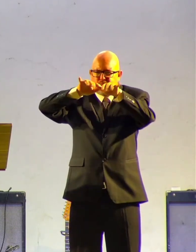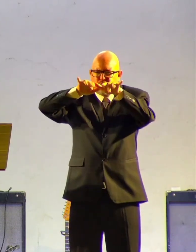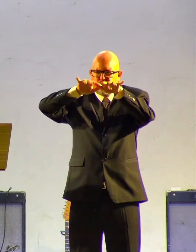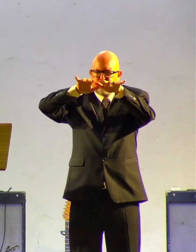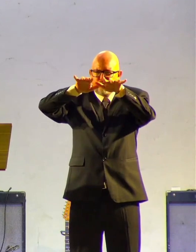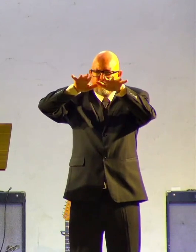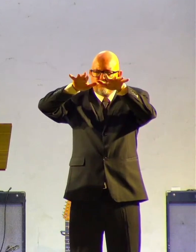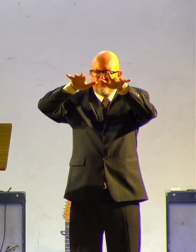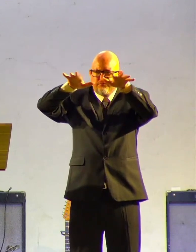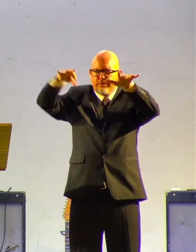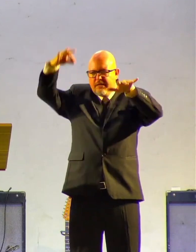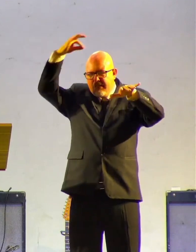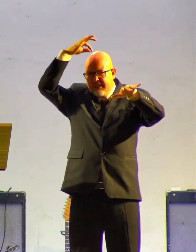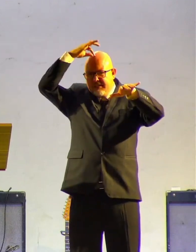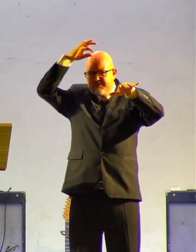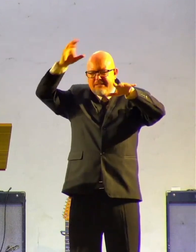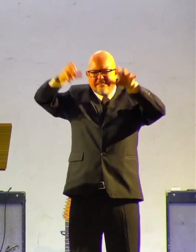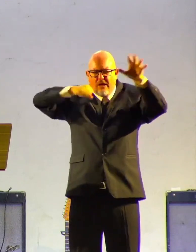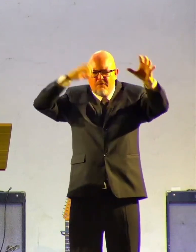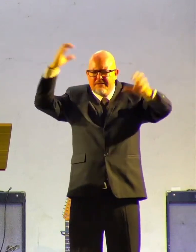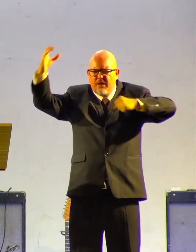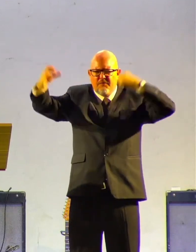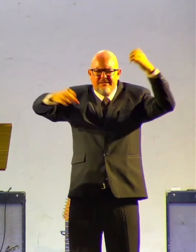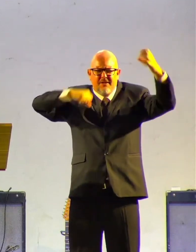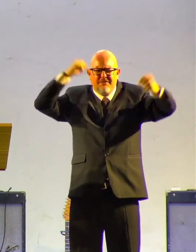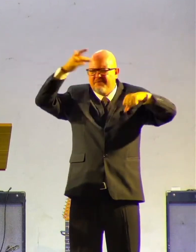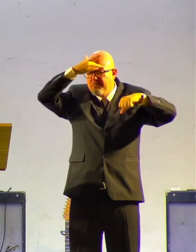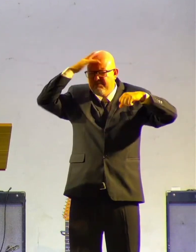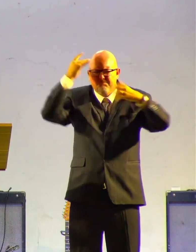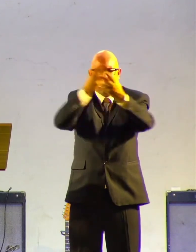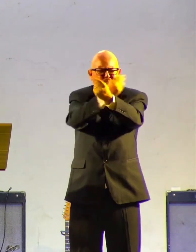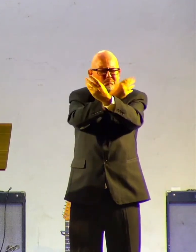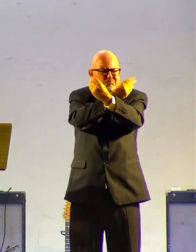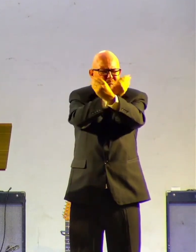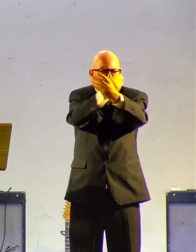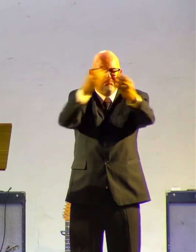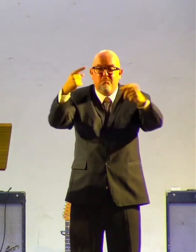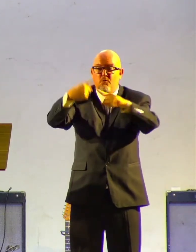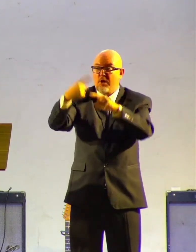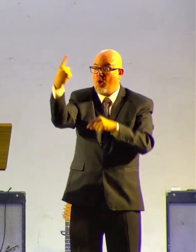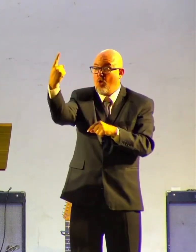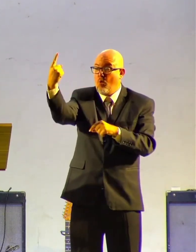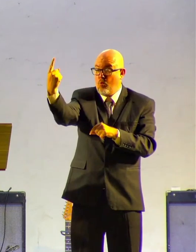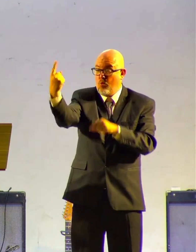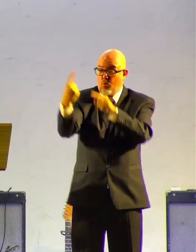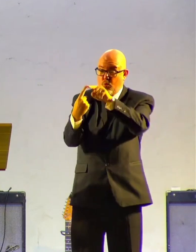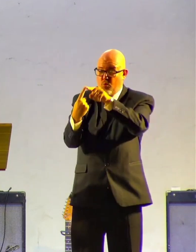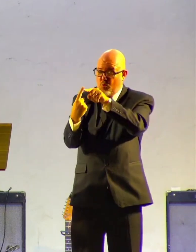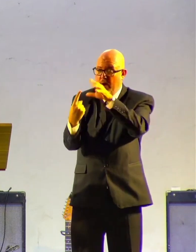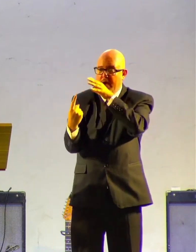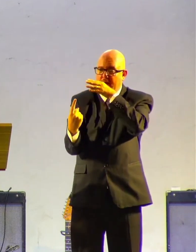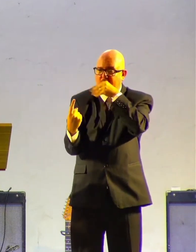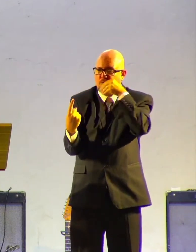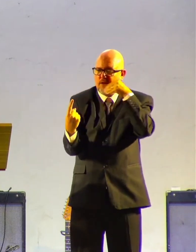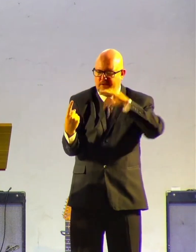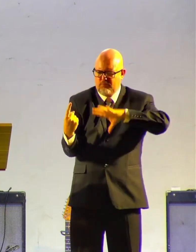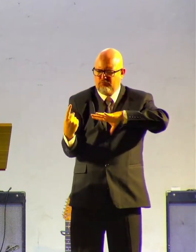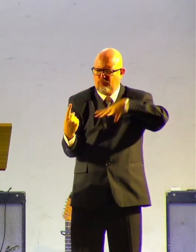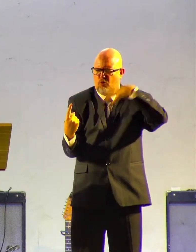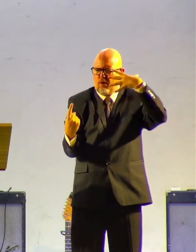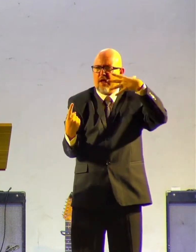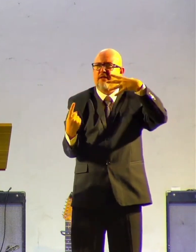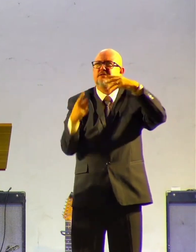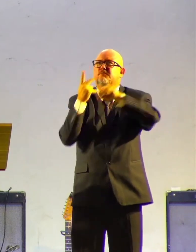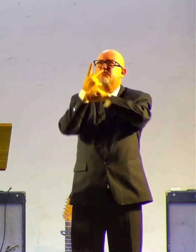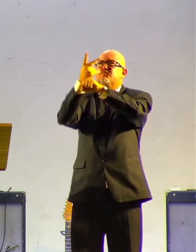Deus moveu o seu Espírito, salvando centenas de milhares de pessoas, porque um adolescente se dispôs a